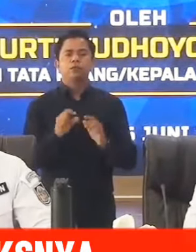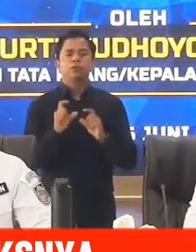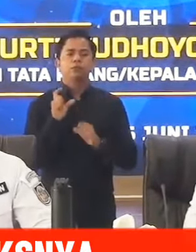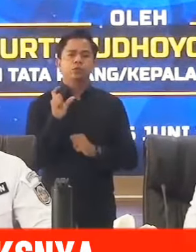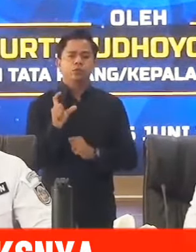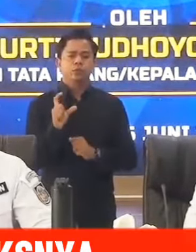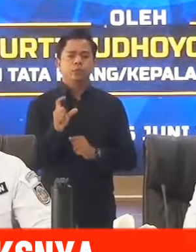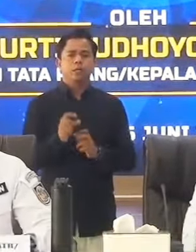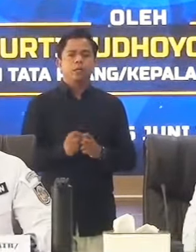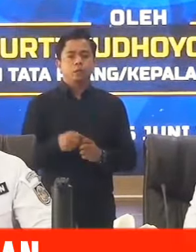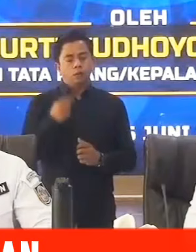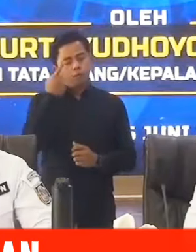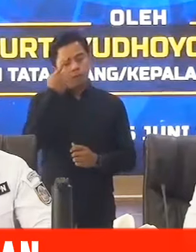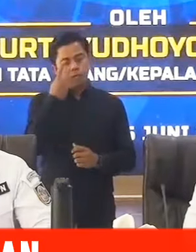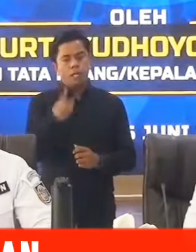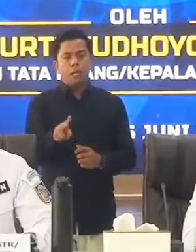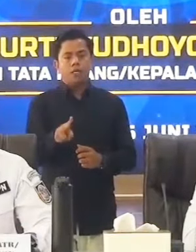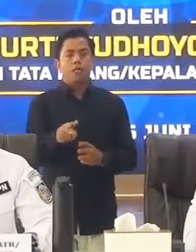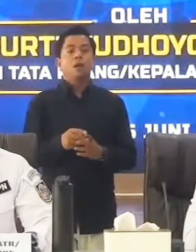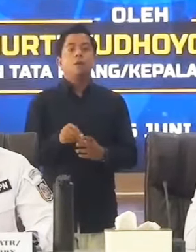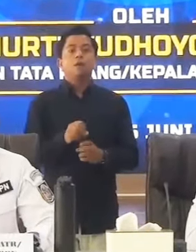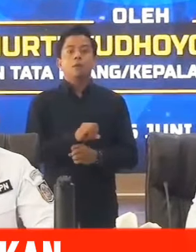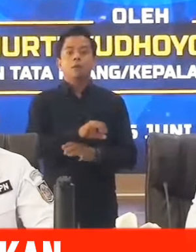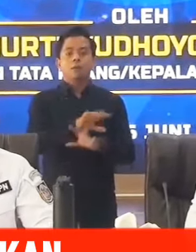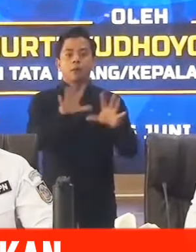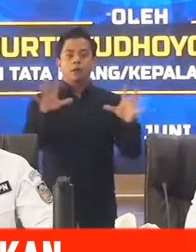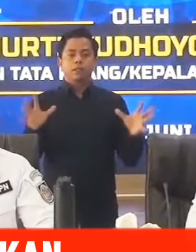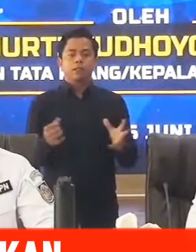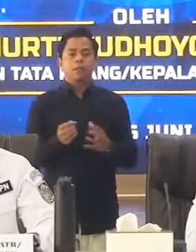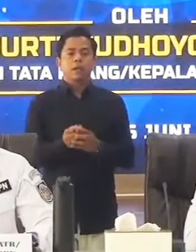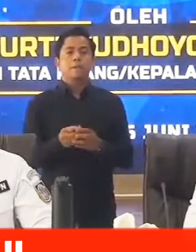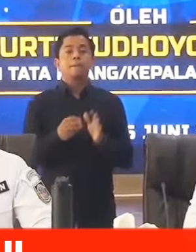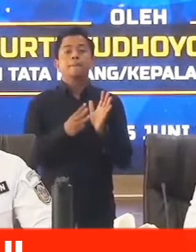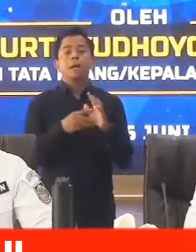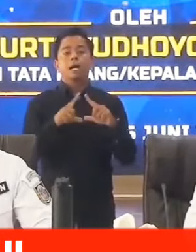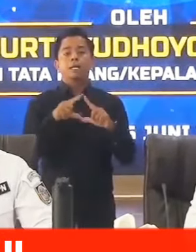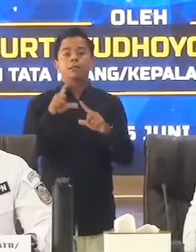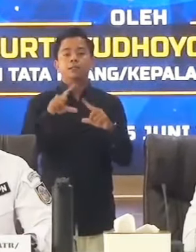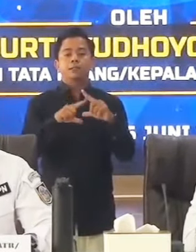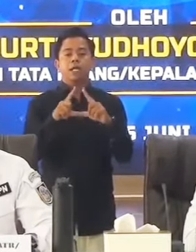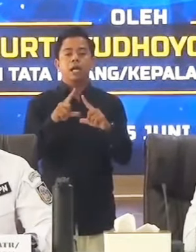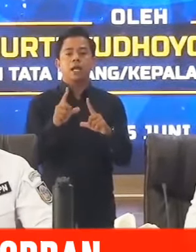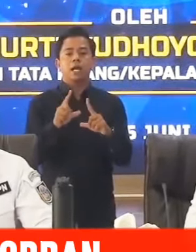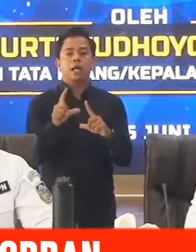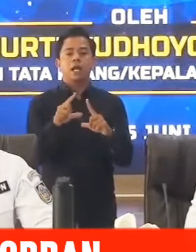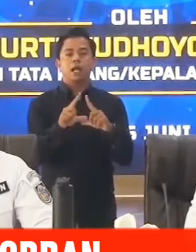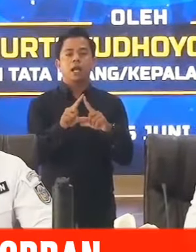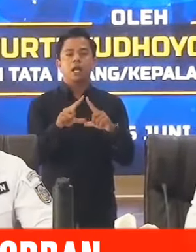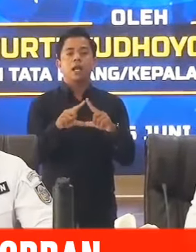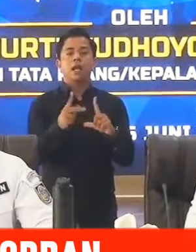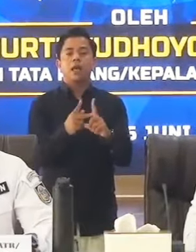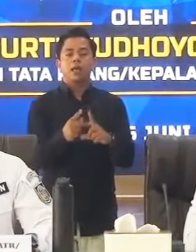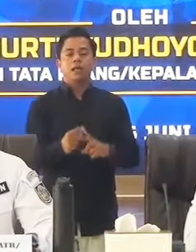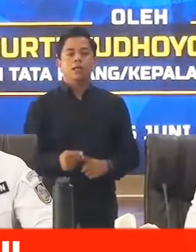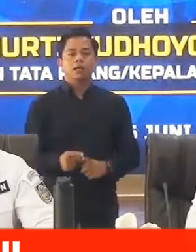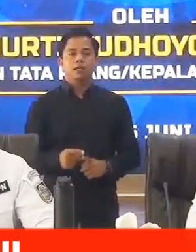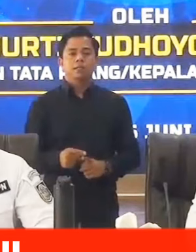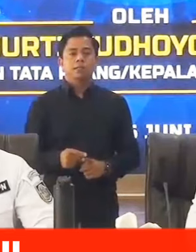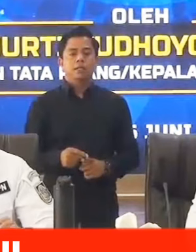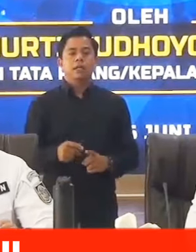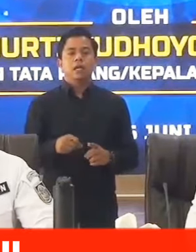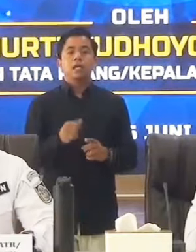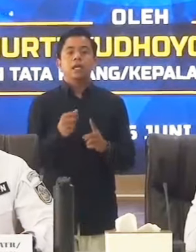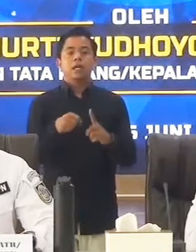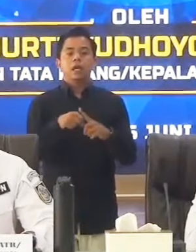betapa kompleksnya permasalahan yang melibatkan mafia tanah yang menjadi korban